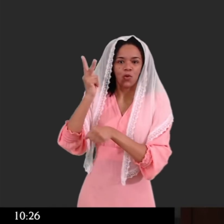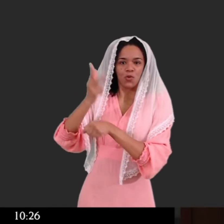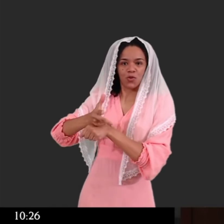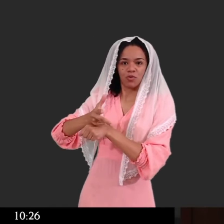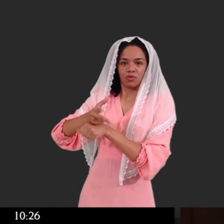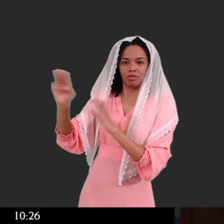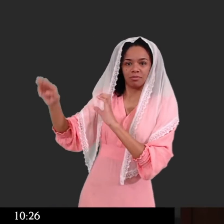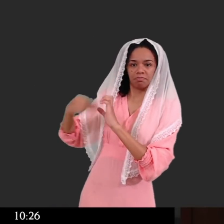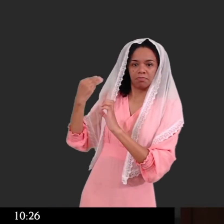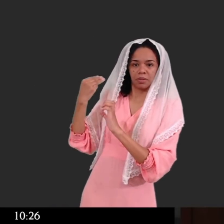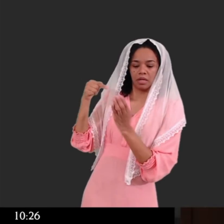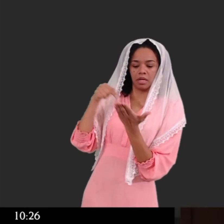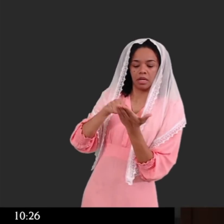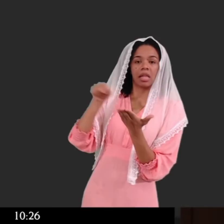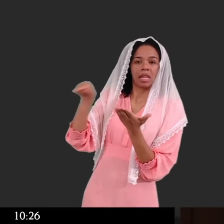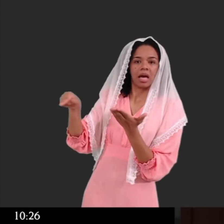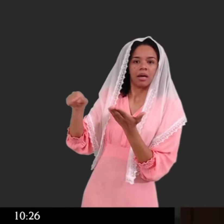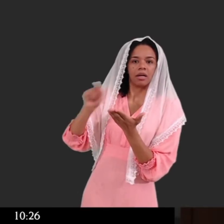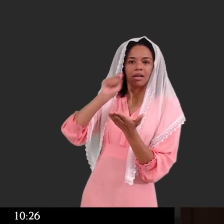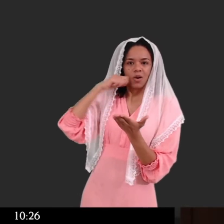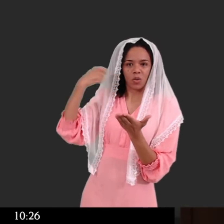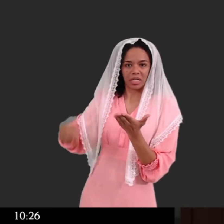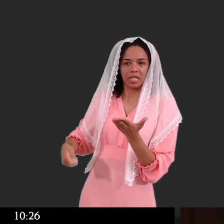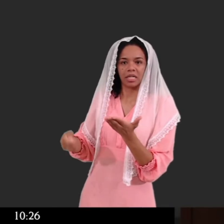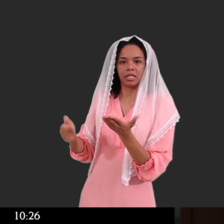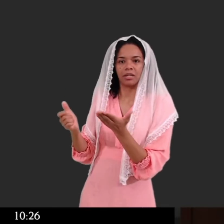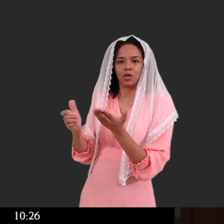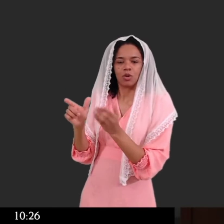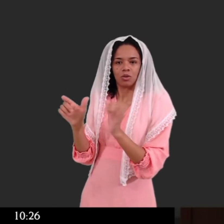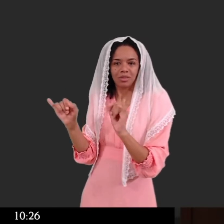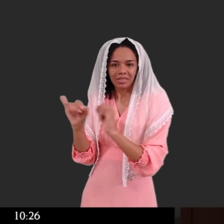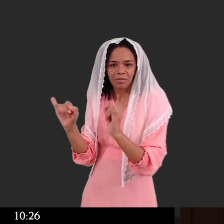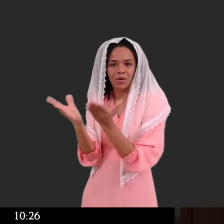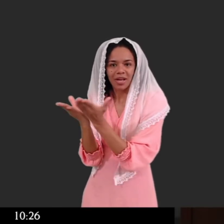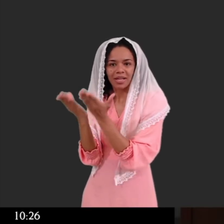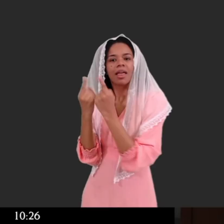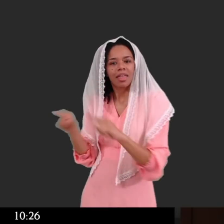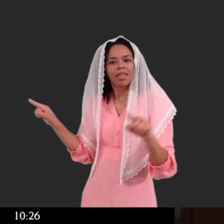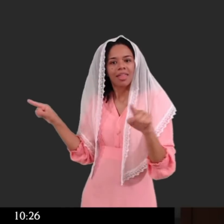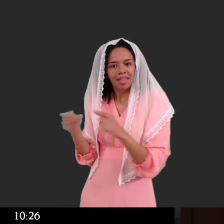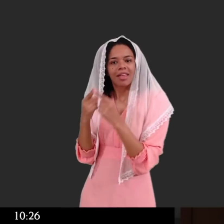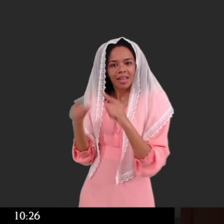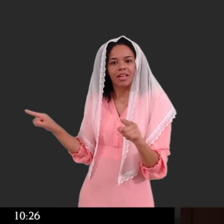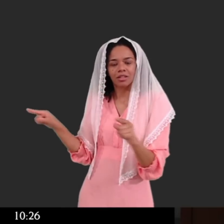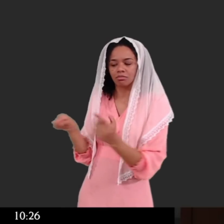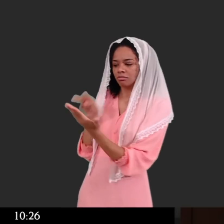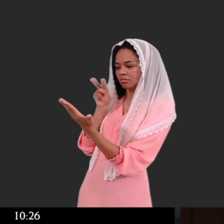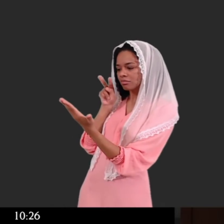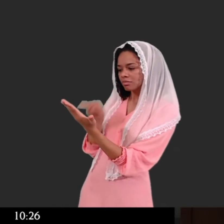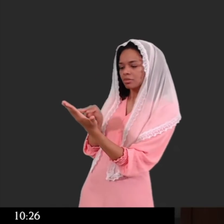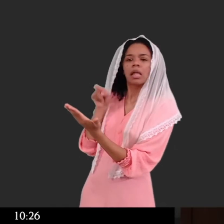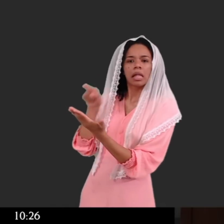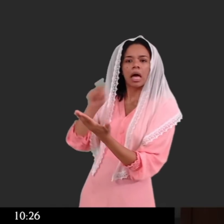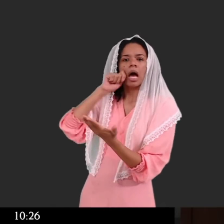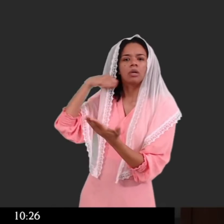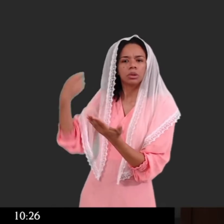de irmãos nossos na Ucrânia cantando hinos. E naquele vídeo que eu recebi, fala assim: nossos irmãos na Ucrânia